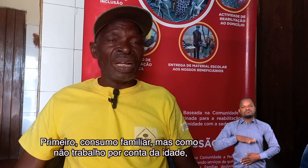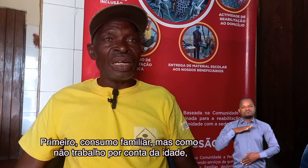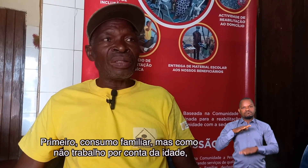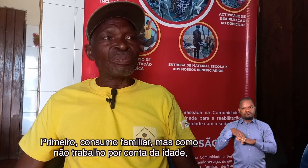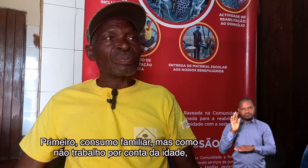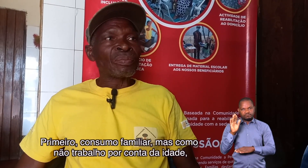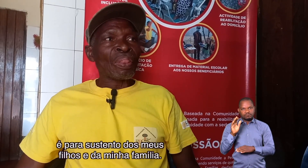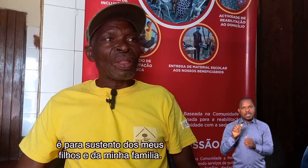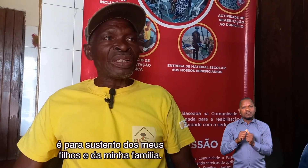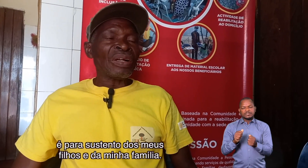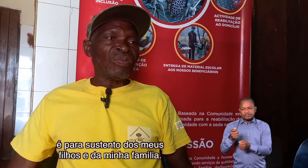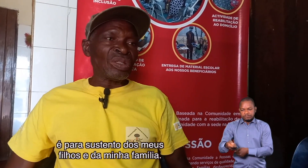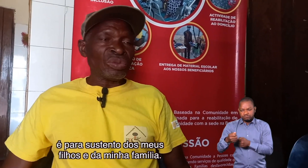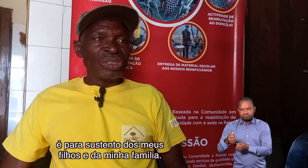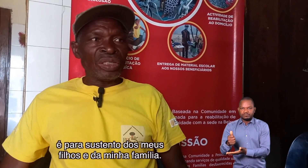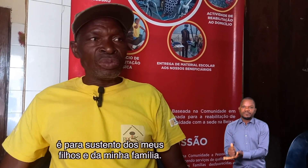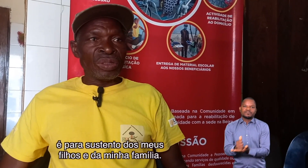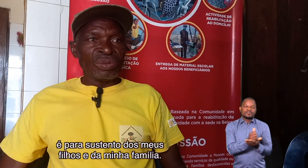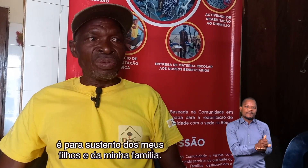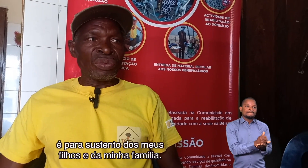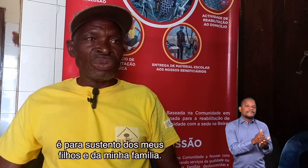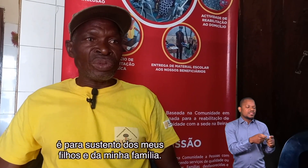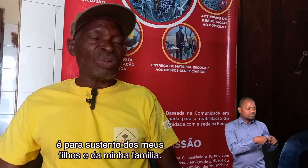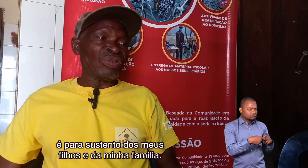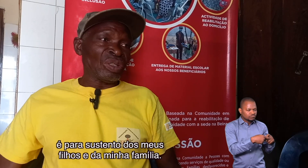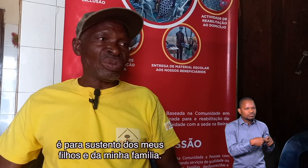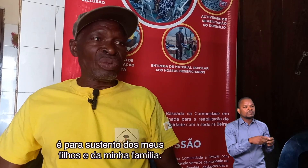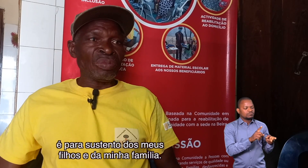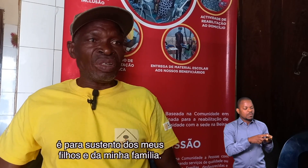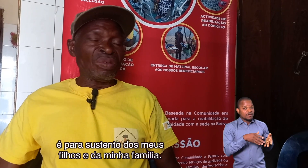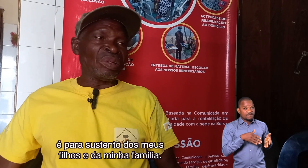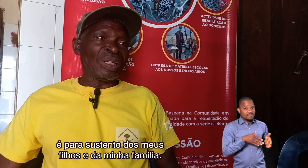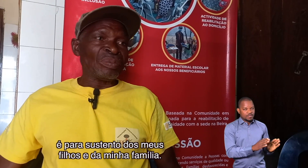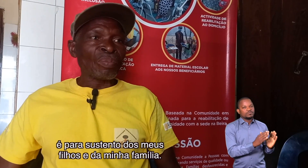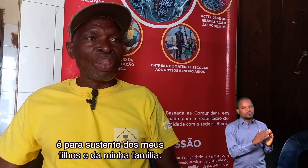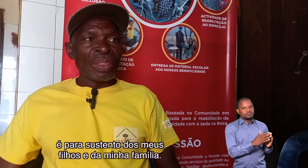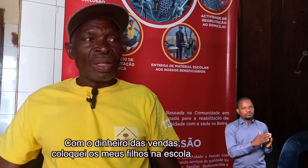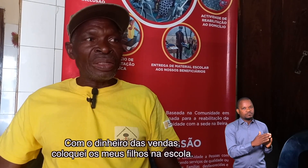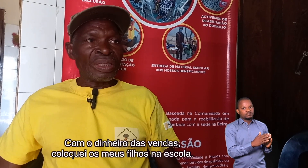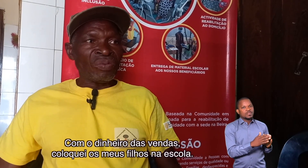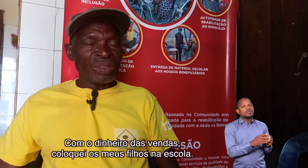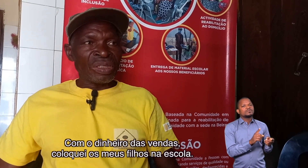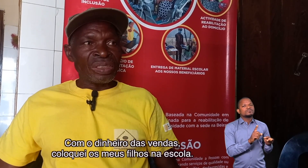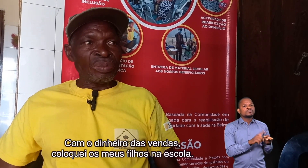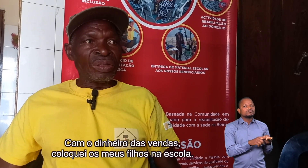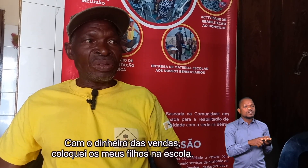idade, então faço sustento tanto dos meus filhos ou a minha família. Então faço a questão tanto